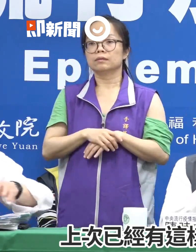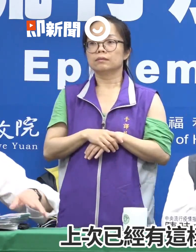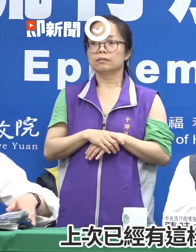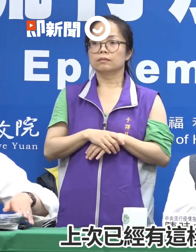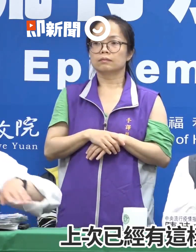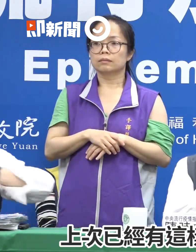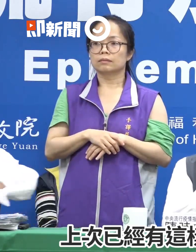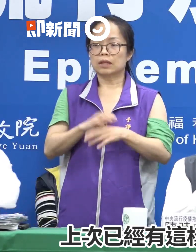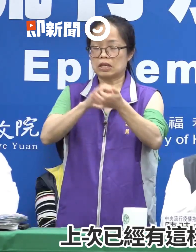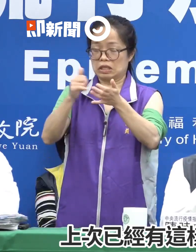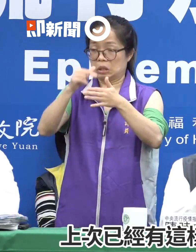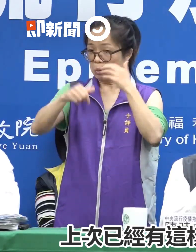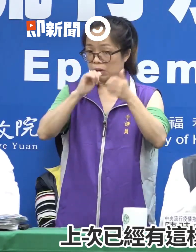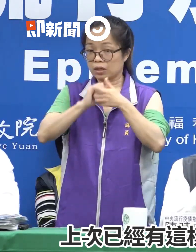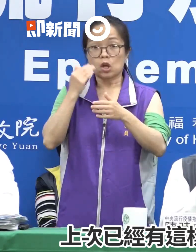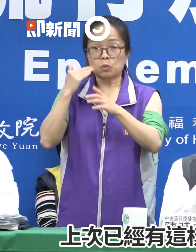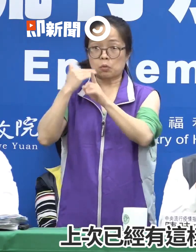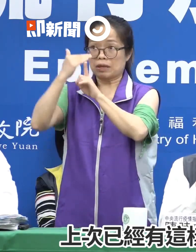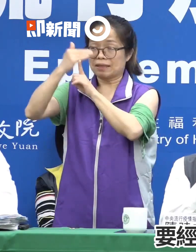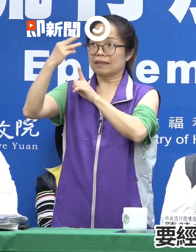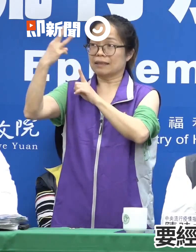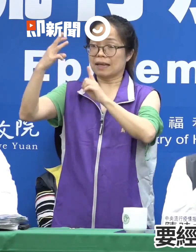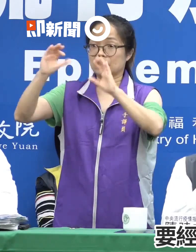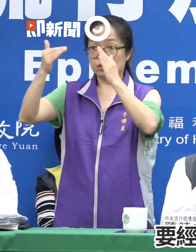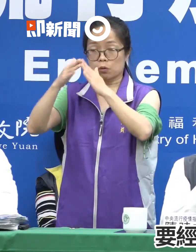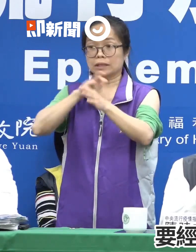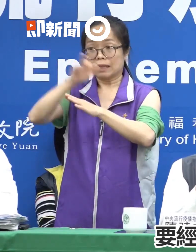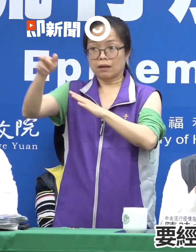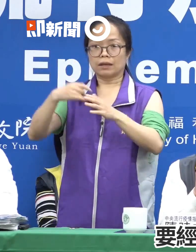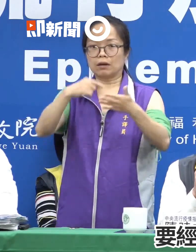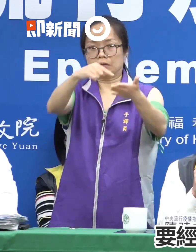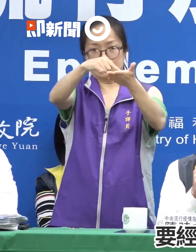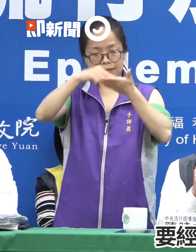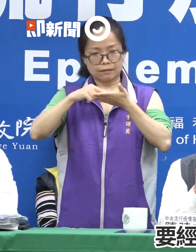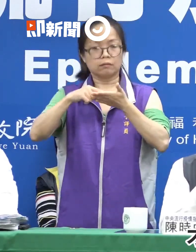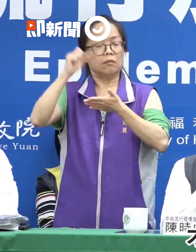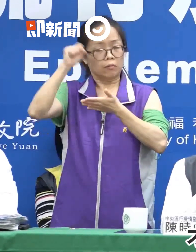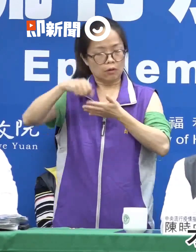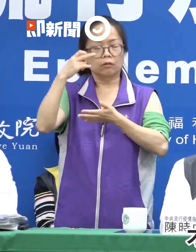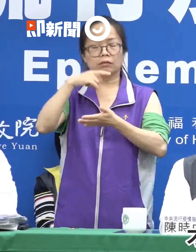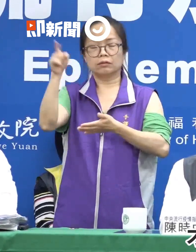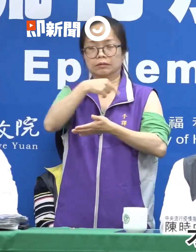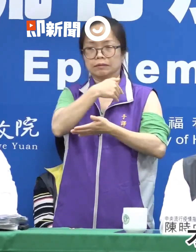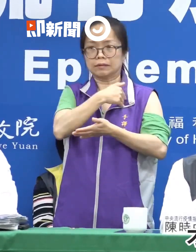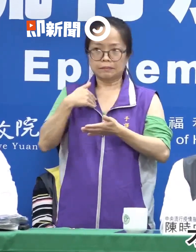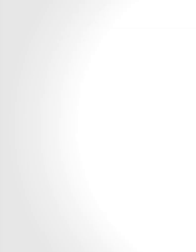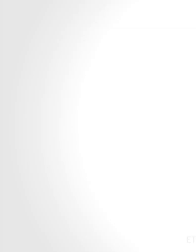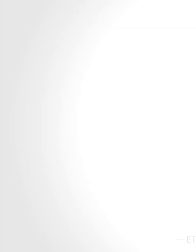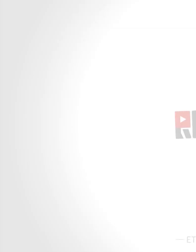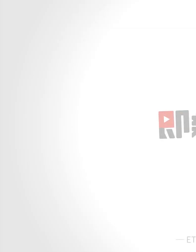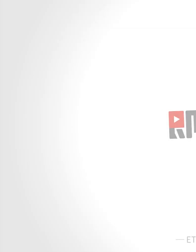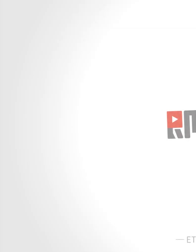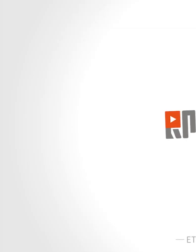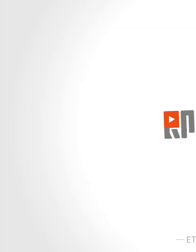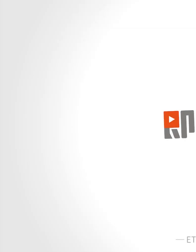有这样的规定说到三级的国家要经过本部的同意才能够出国。